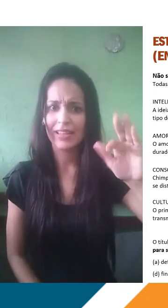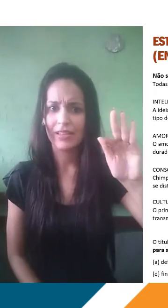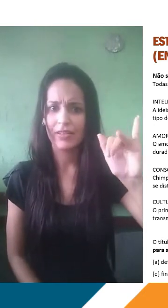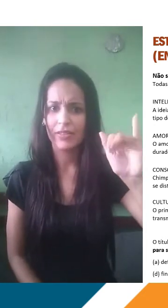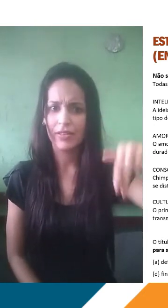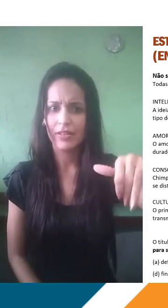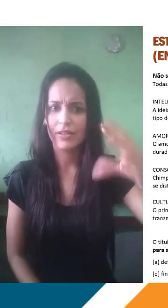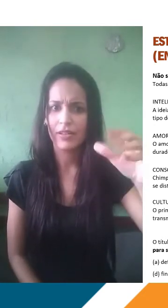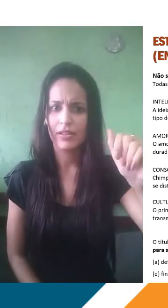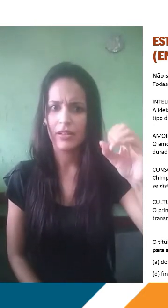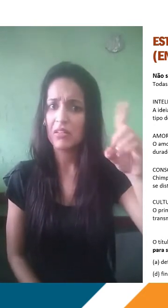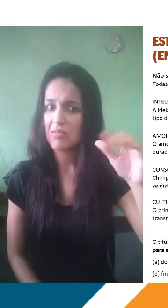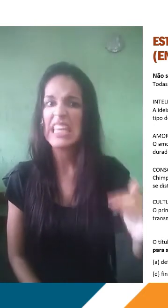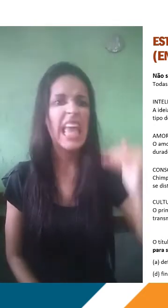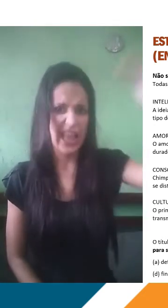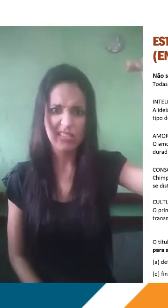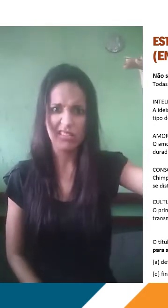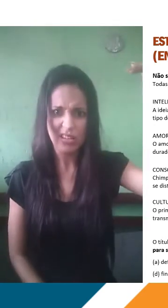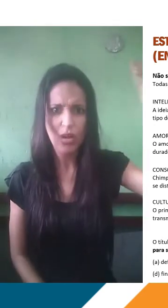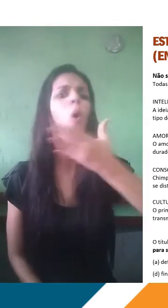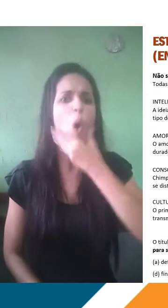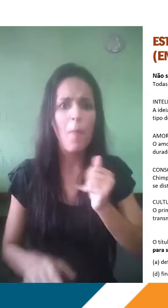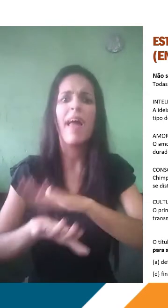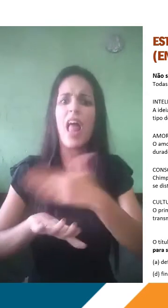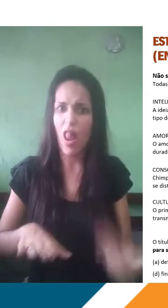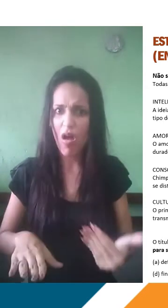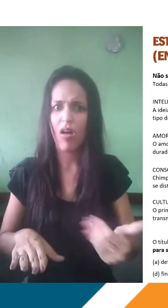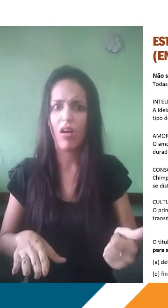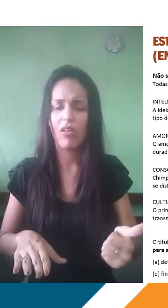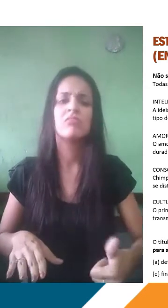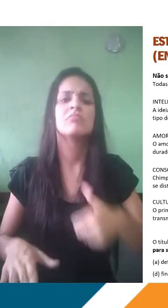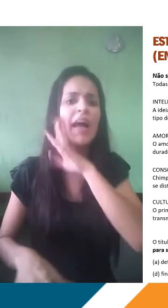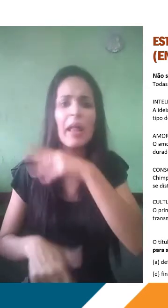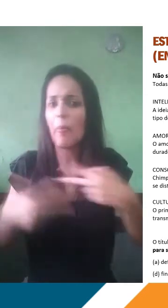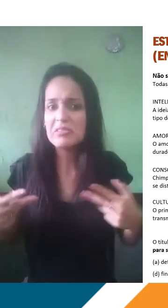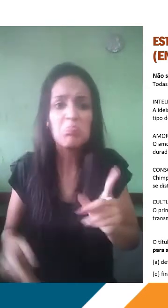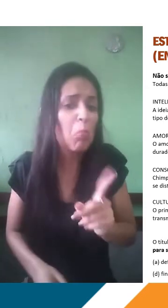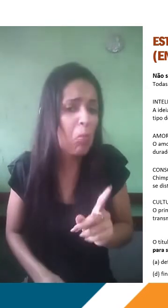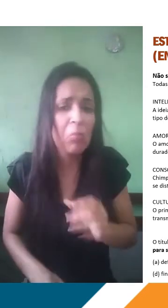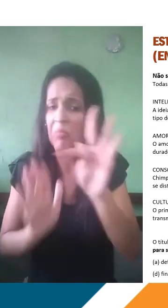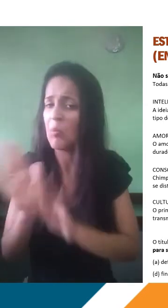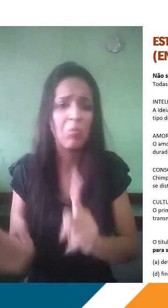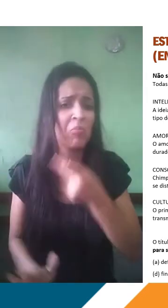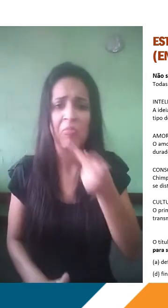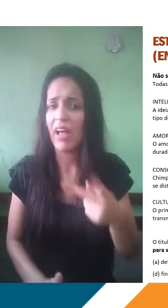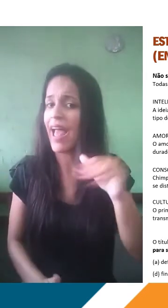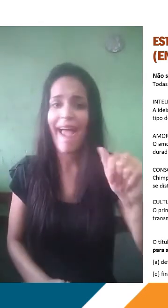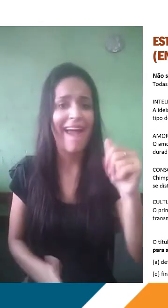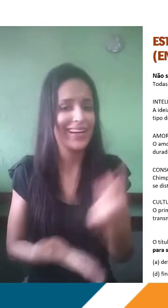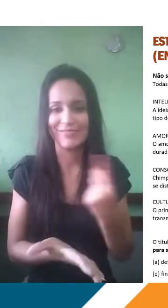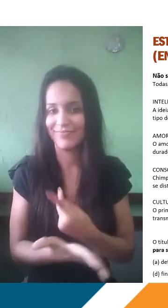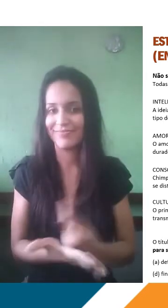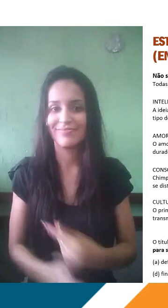Identificamos apenas caracterizações comparativas entre humanos e outros animais Por isso, a letra A é